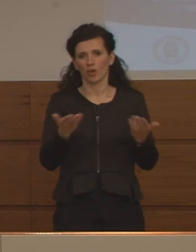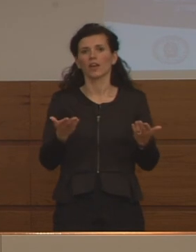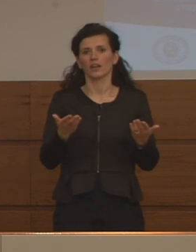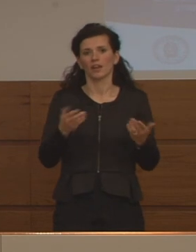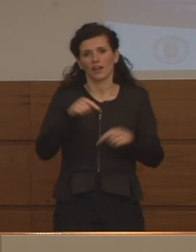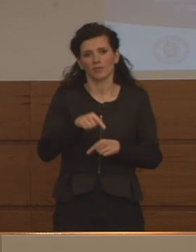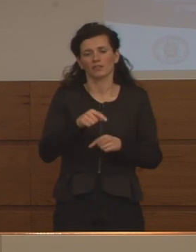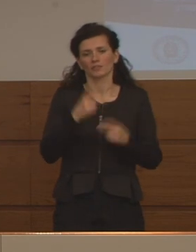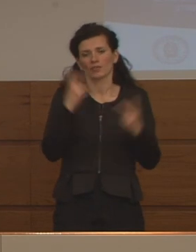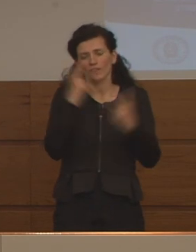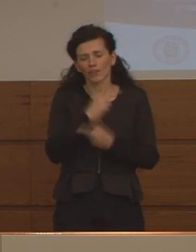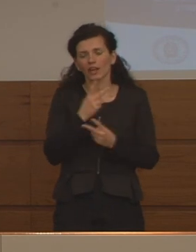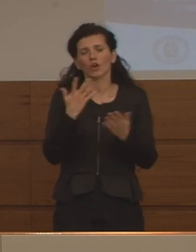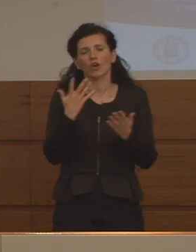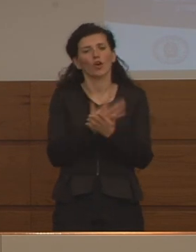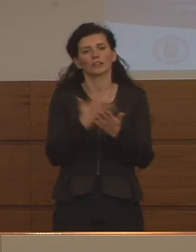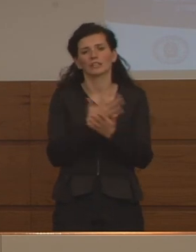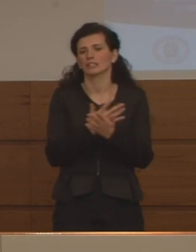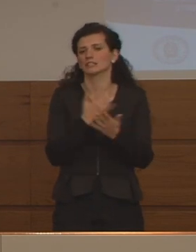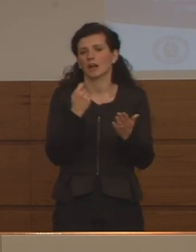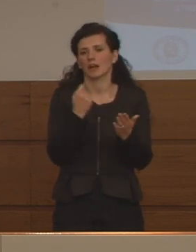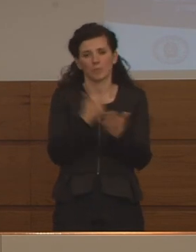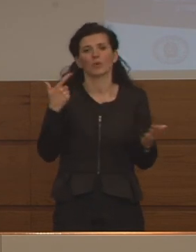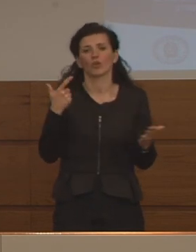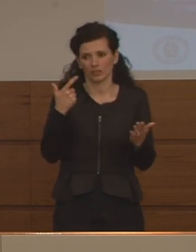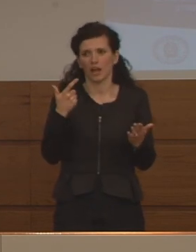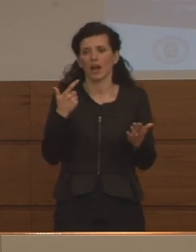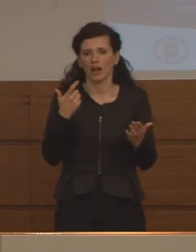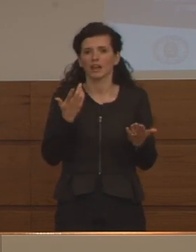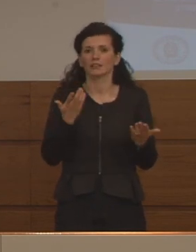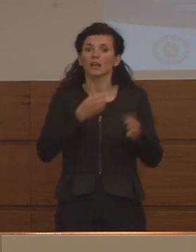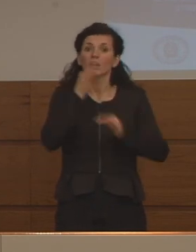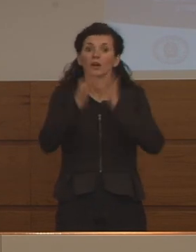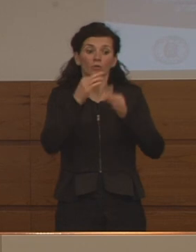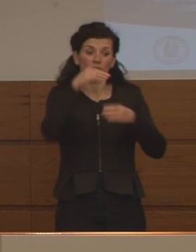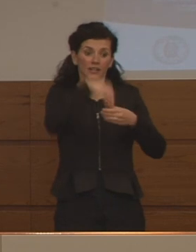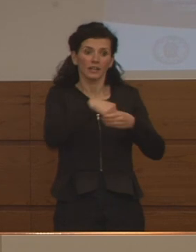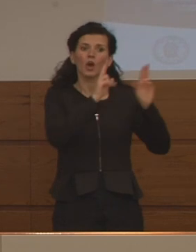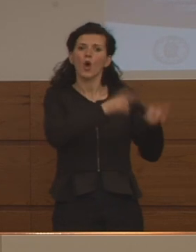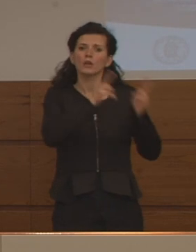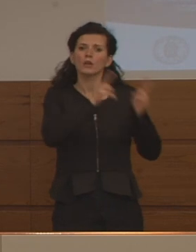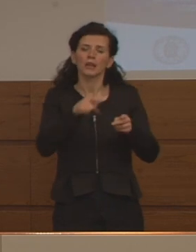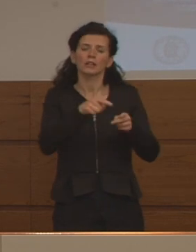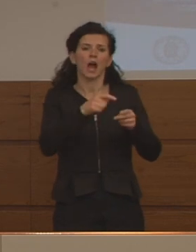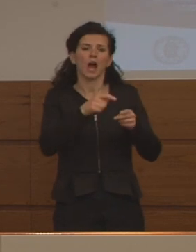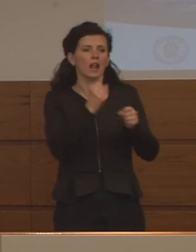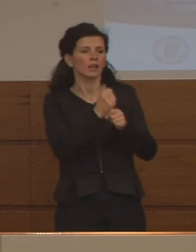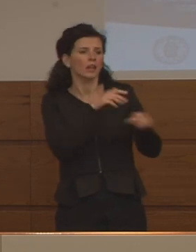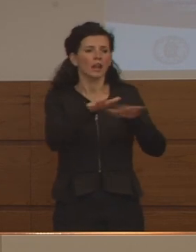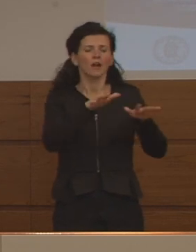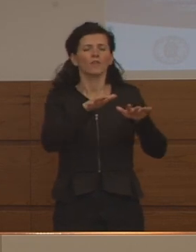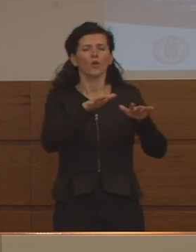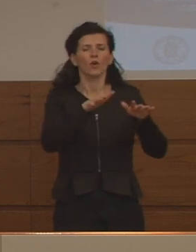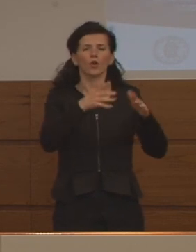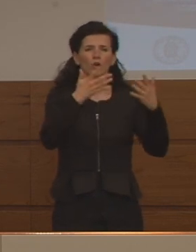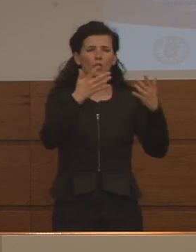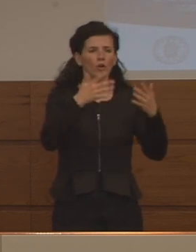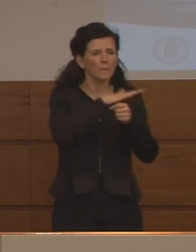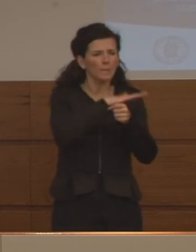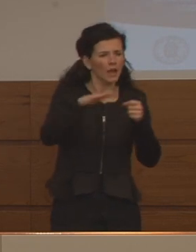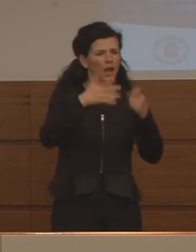perché consente ai nostri ospedali di di respirare il primo valore